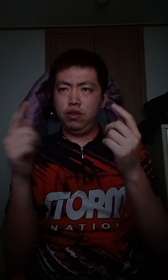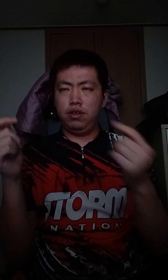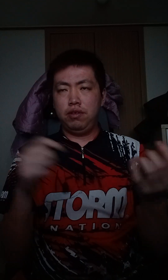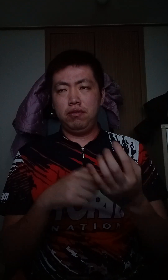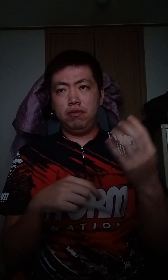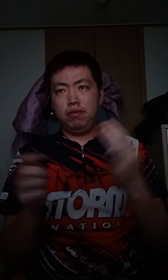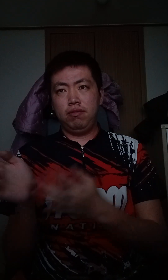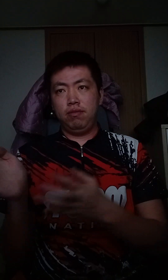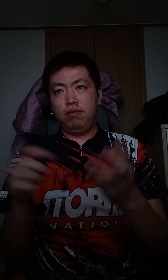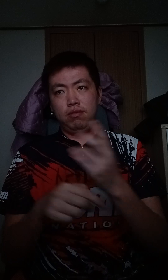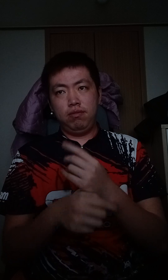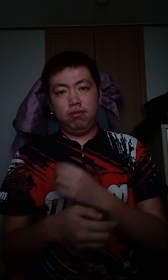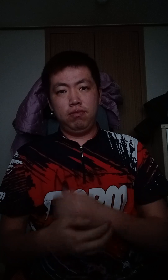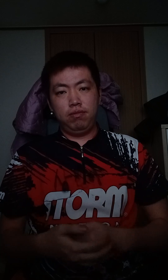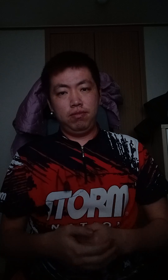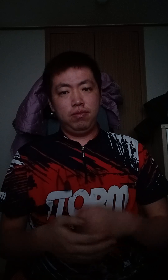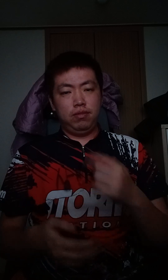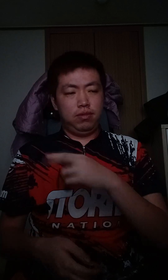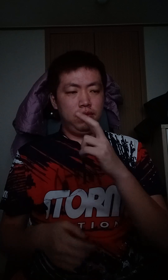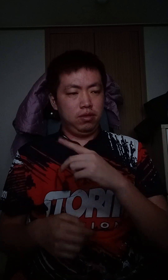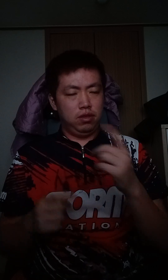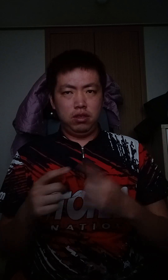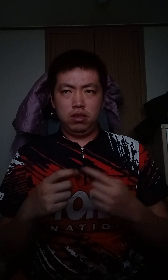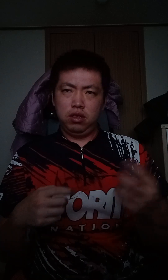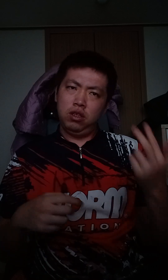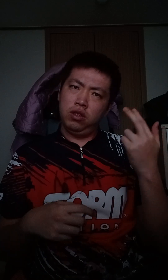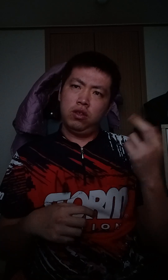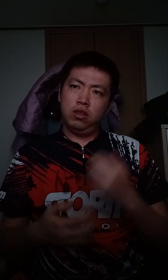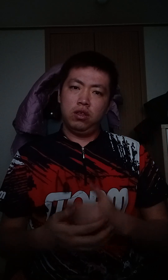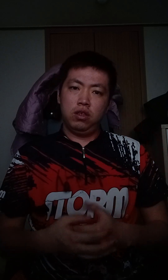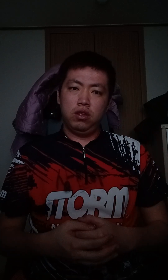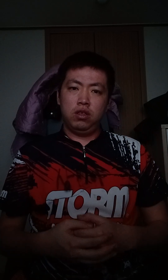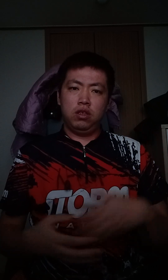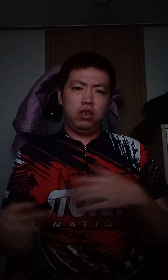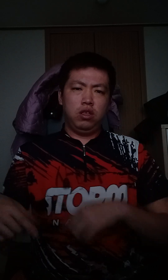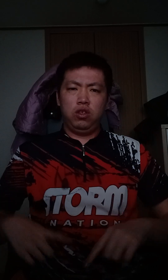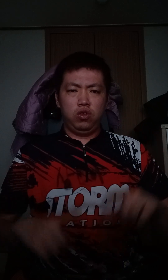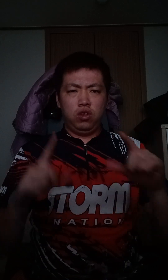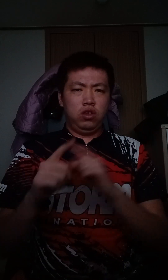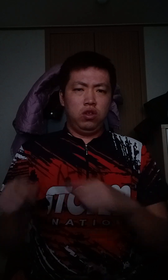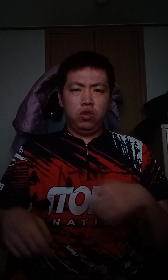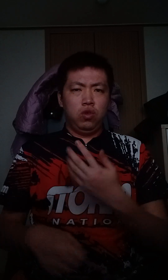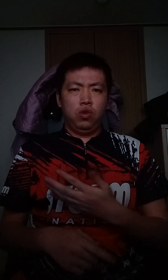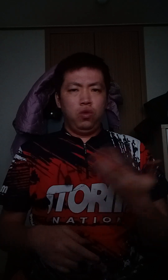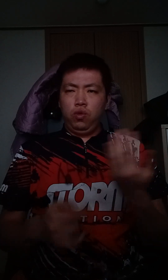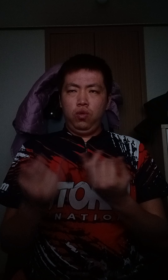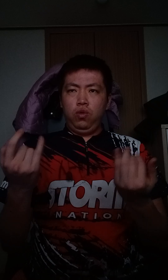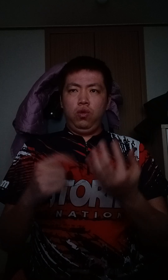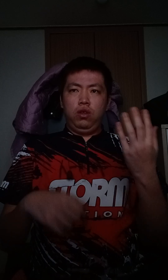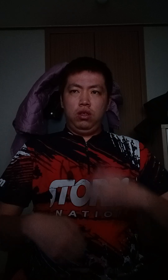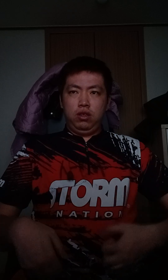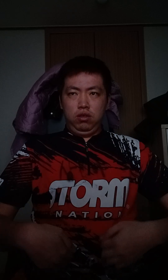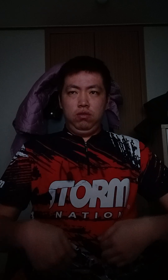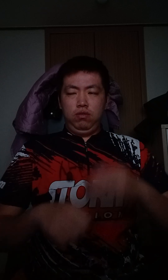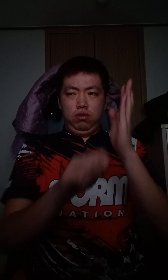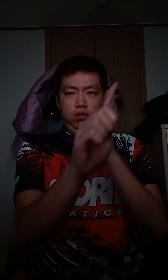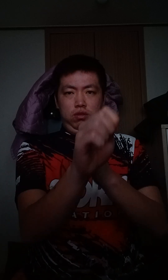병원으로 옮겨졌고 화물차 운전자도 다쳤습니다. 다행히 생명이 위태로운 중상자는 아직까지 없는 것으로 파악되고 있습니다.